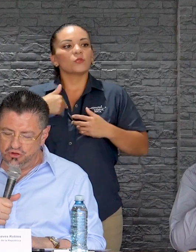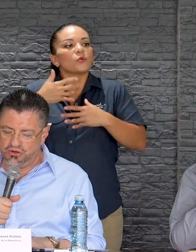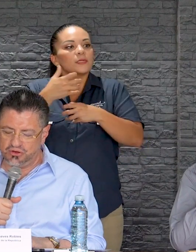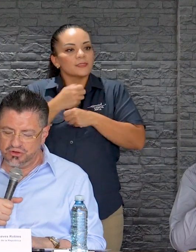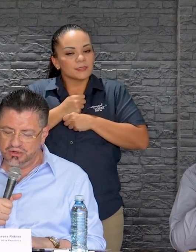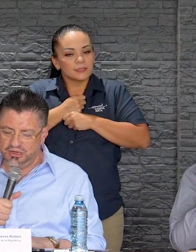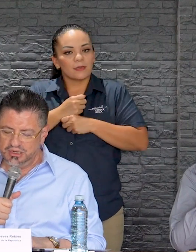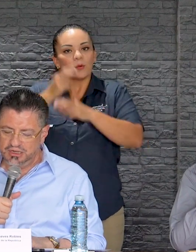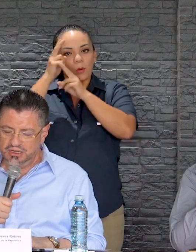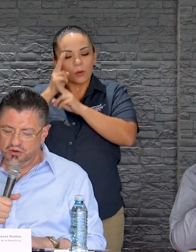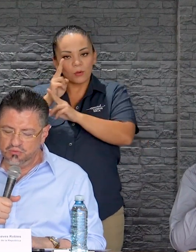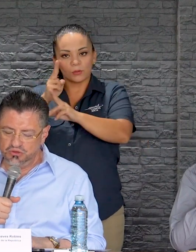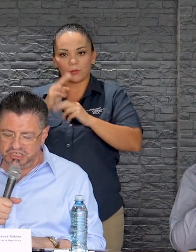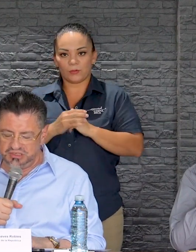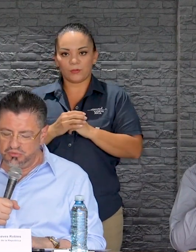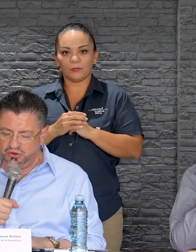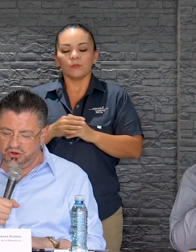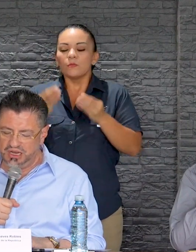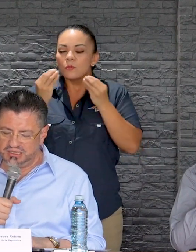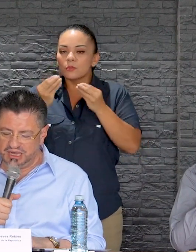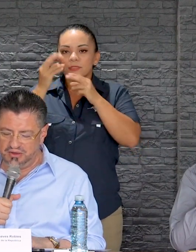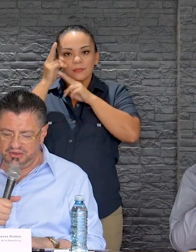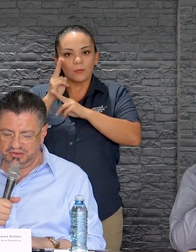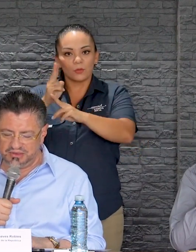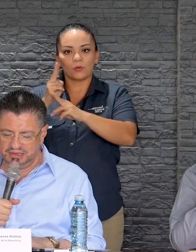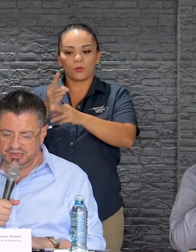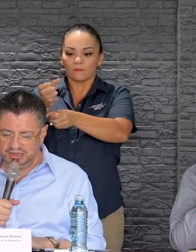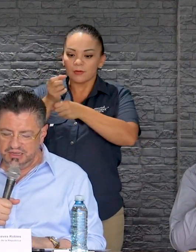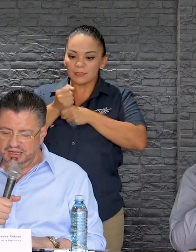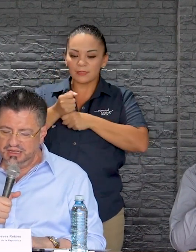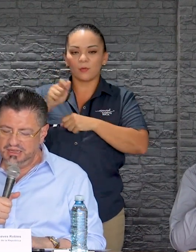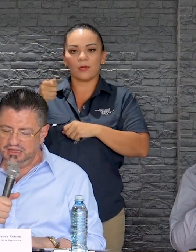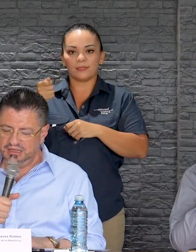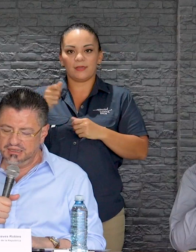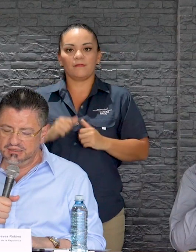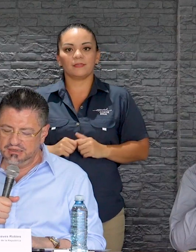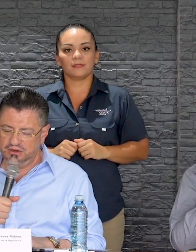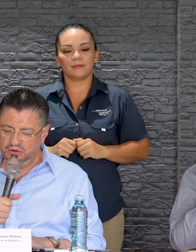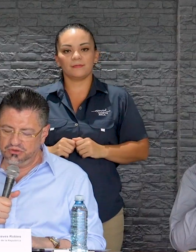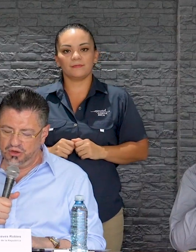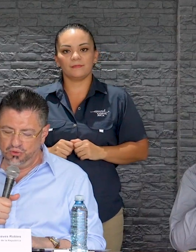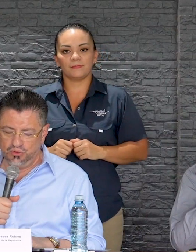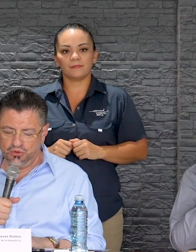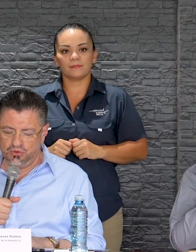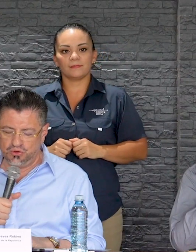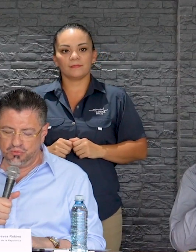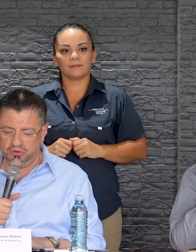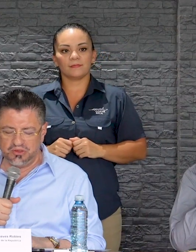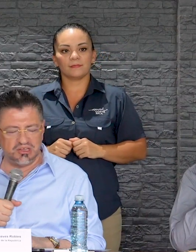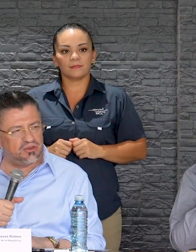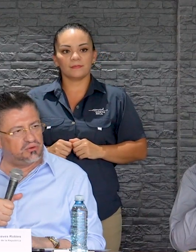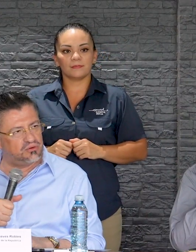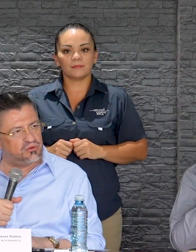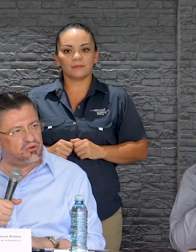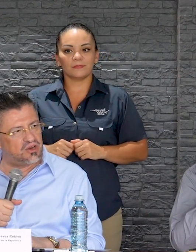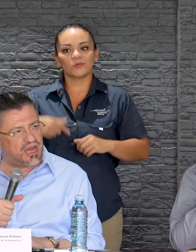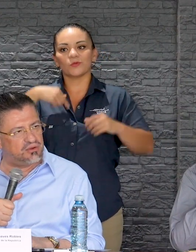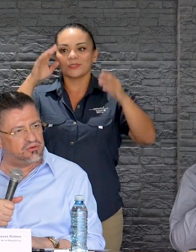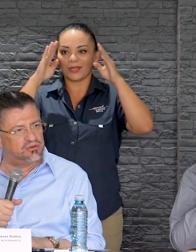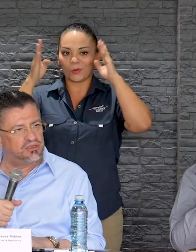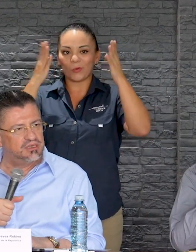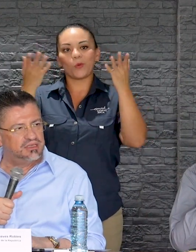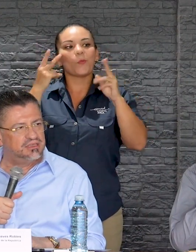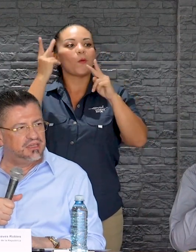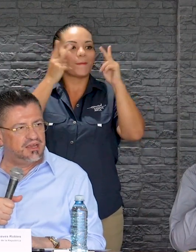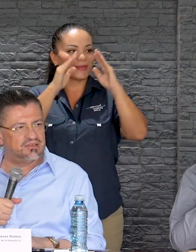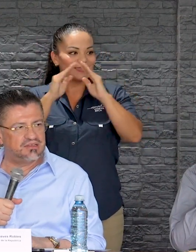recibo con honor, con muchísimo honor, las llaves. Los saludo como vecino